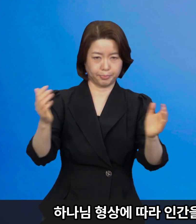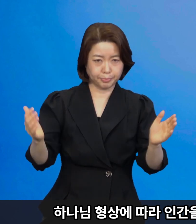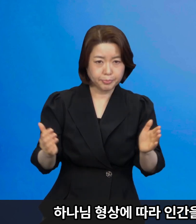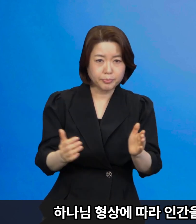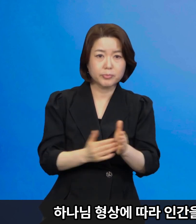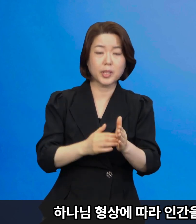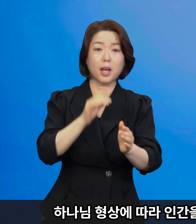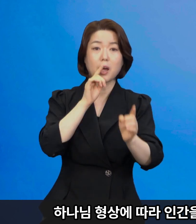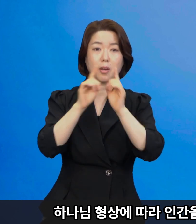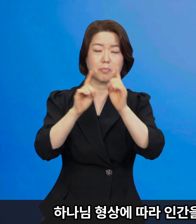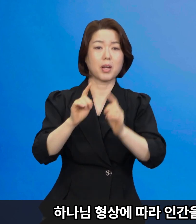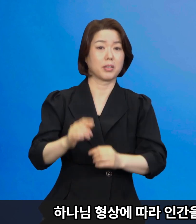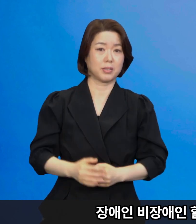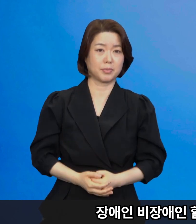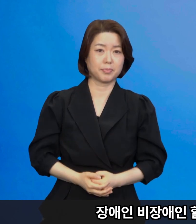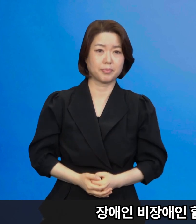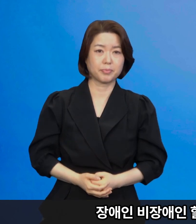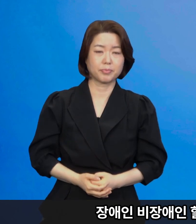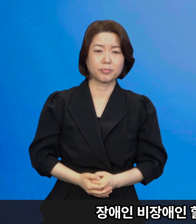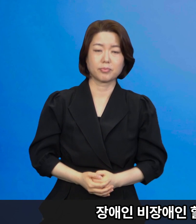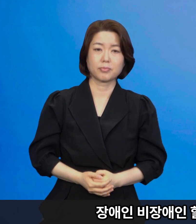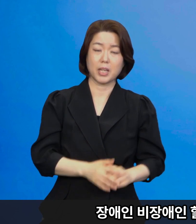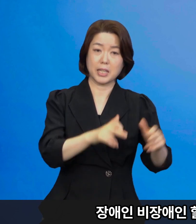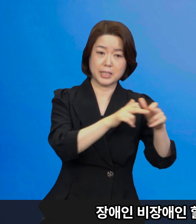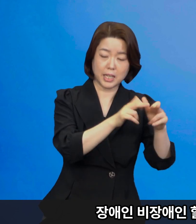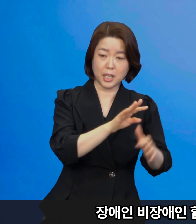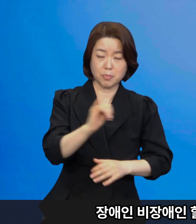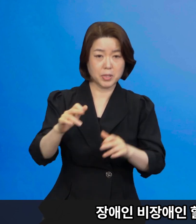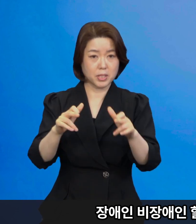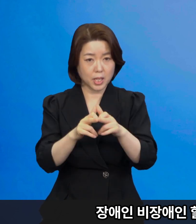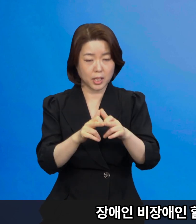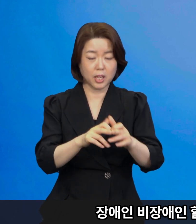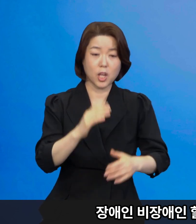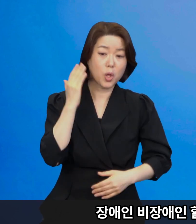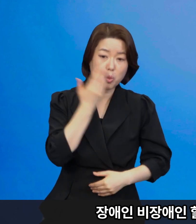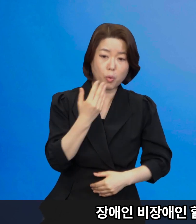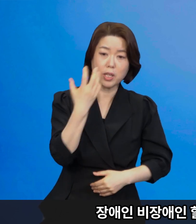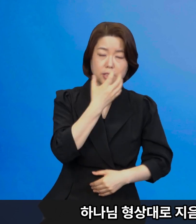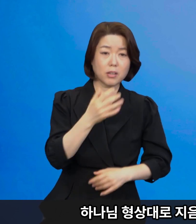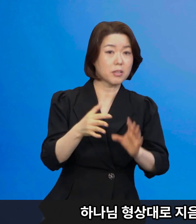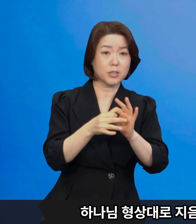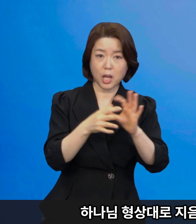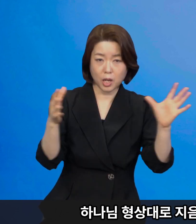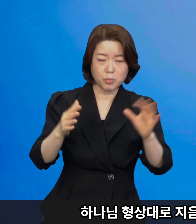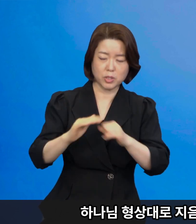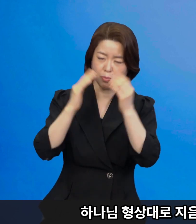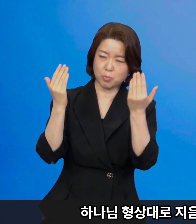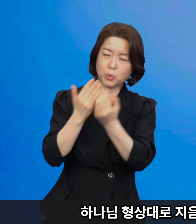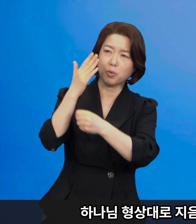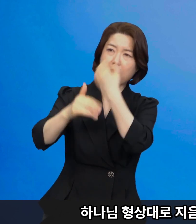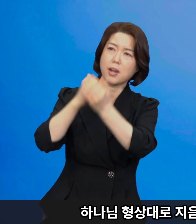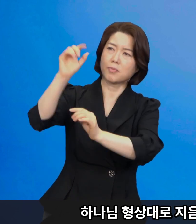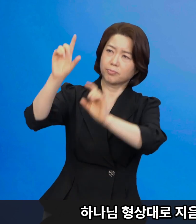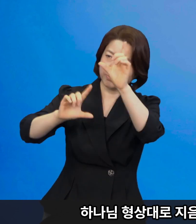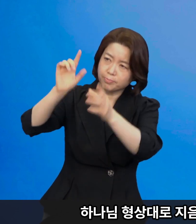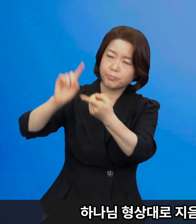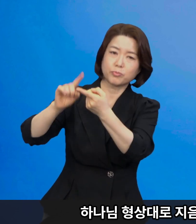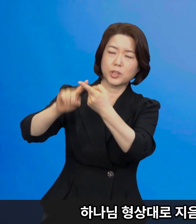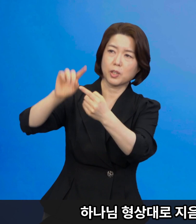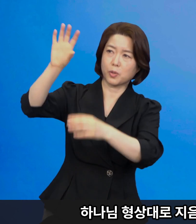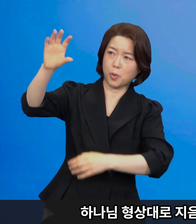만드셨다는 말씀이 되겠습니다. 장애인, 비장애인 할 거 없이 우리 모두가 다 하나님 형상대로